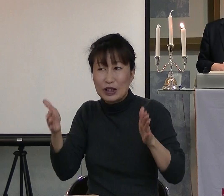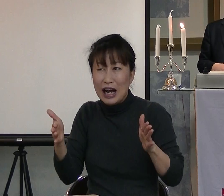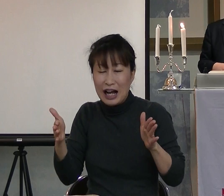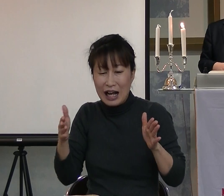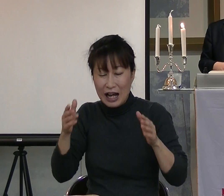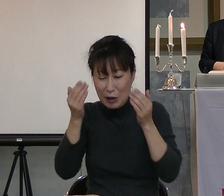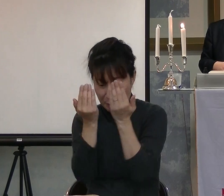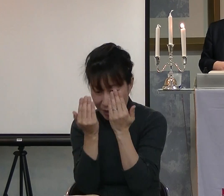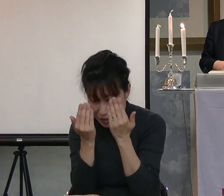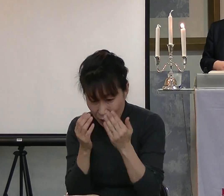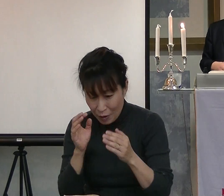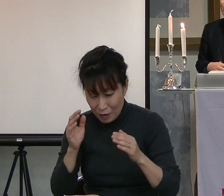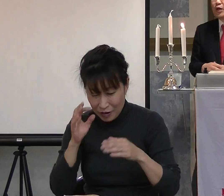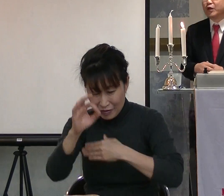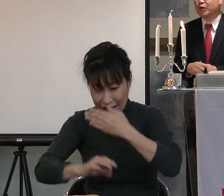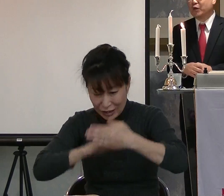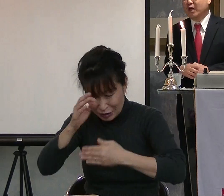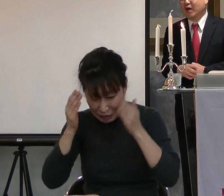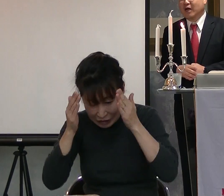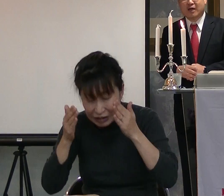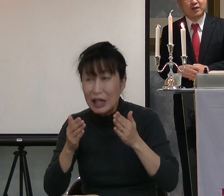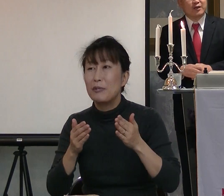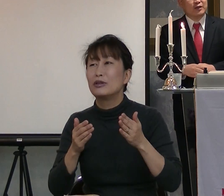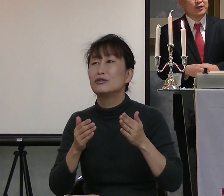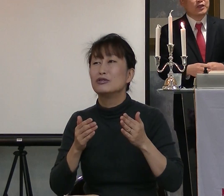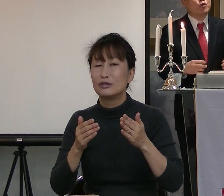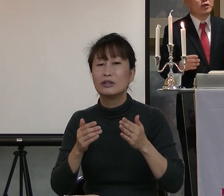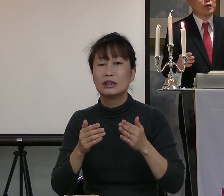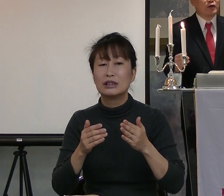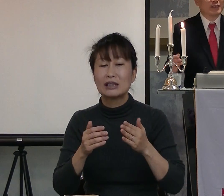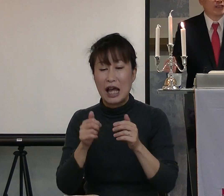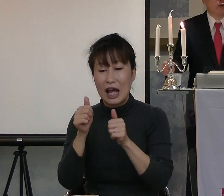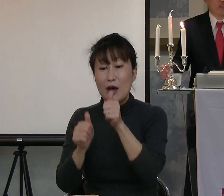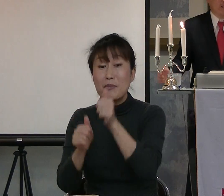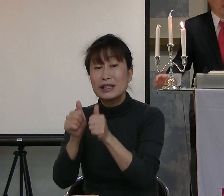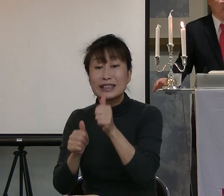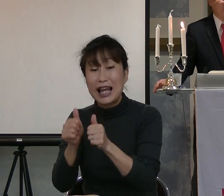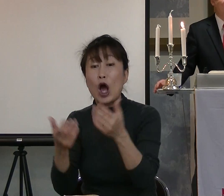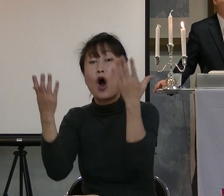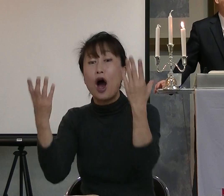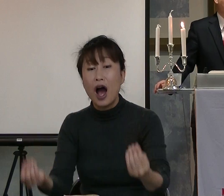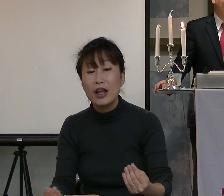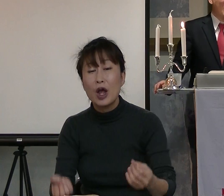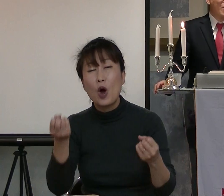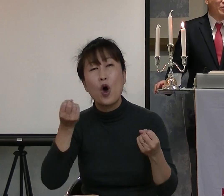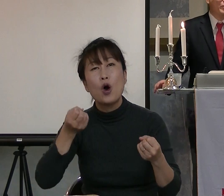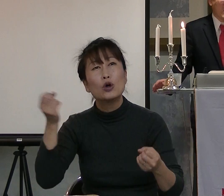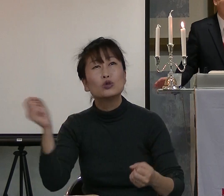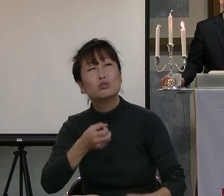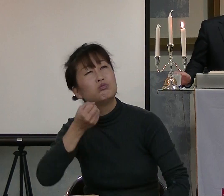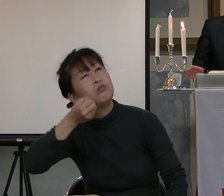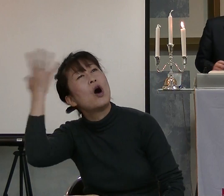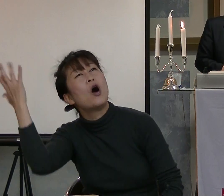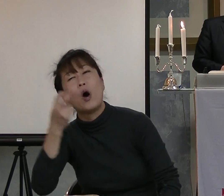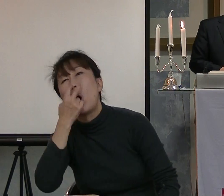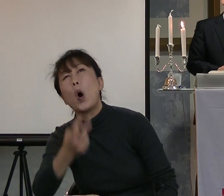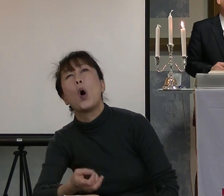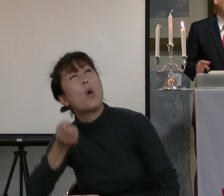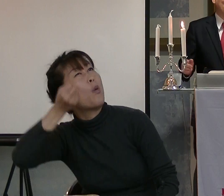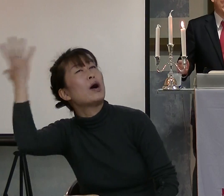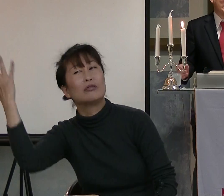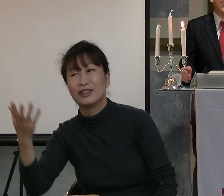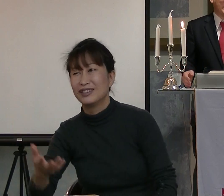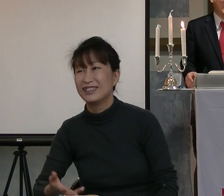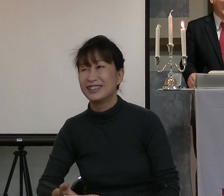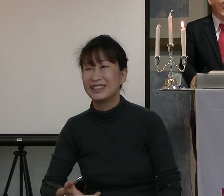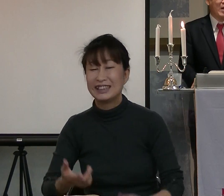ですね。その勉強は試験終わったら忘れちゃうんですよ。普段ね、勉